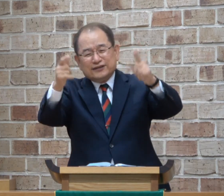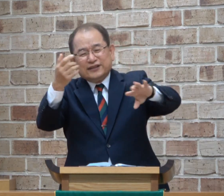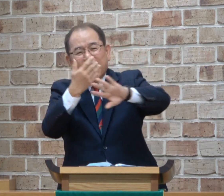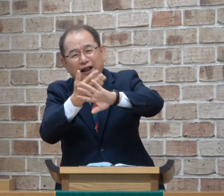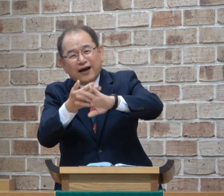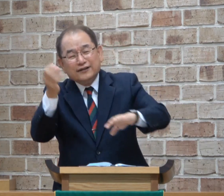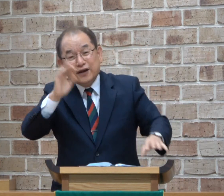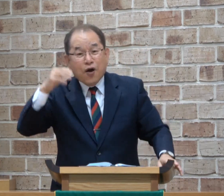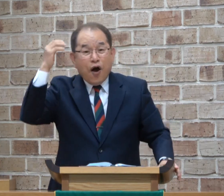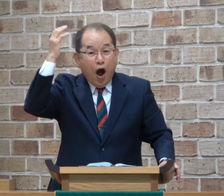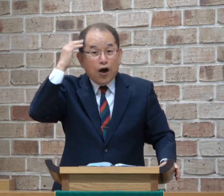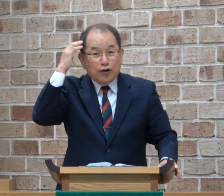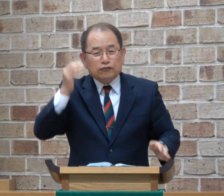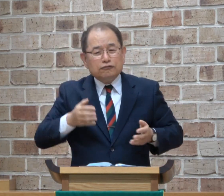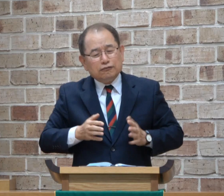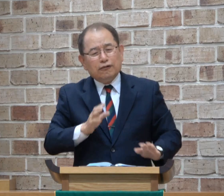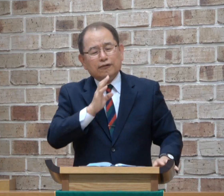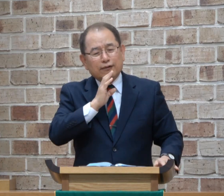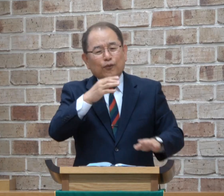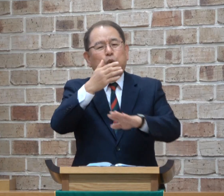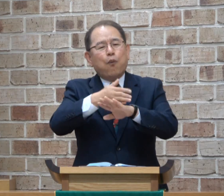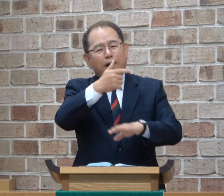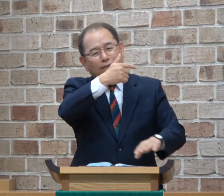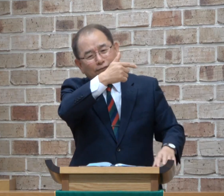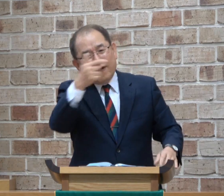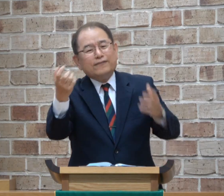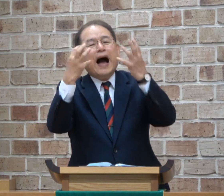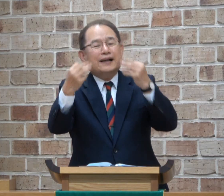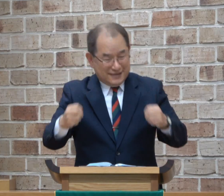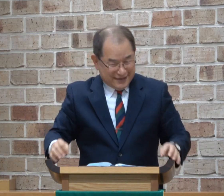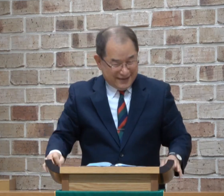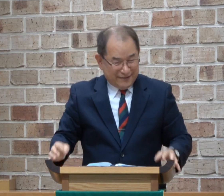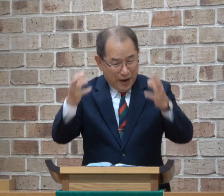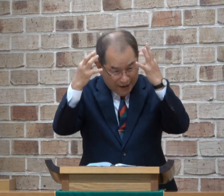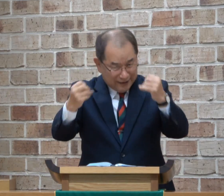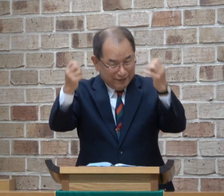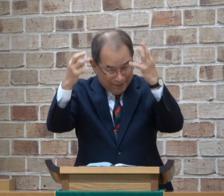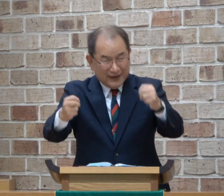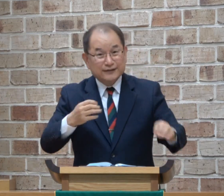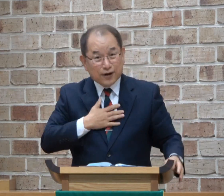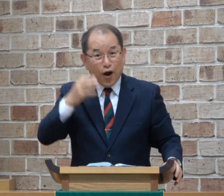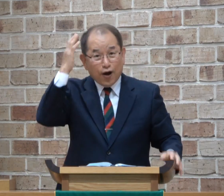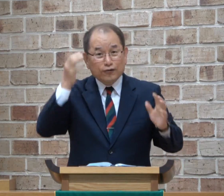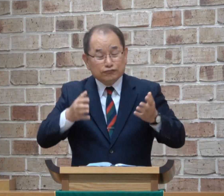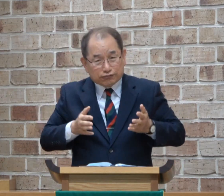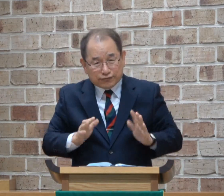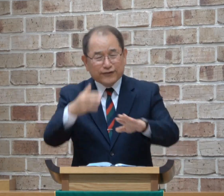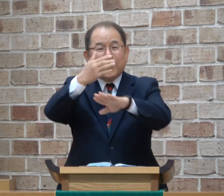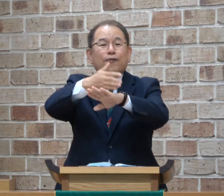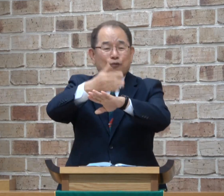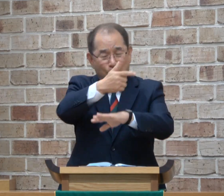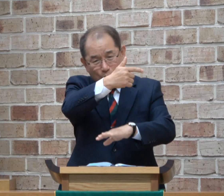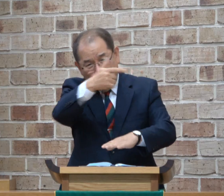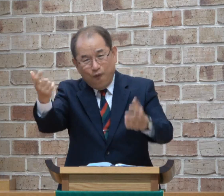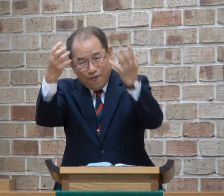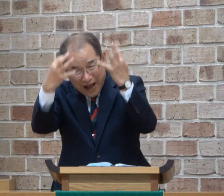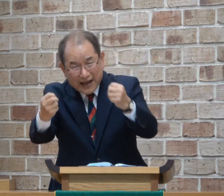그러나 우리나라에 태어난 것은 정말 감사한 일입니다. 저는 이 땅에 태어난 것을 너무나 감사합니다.